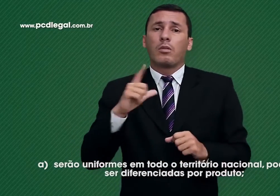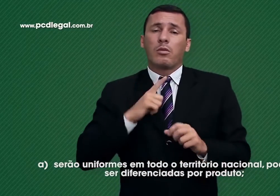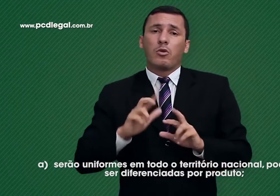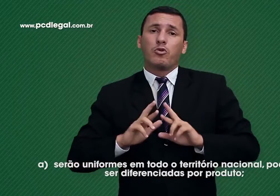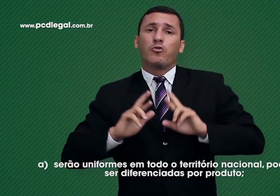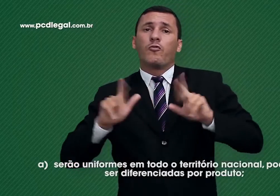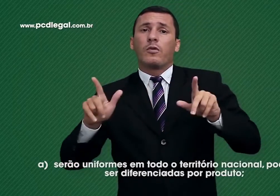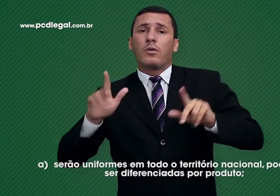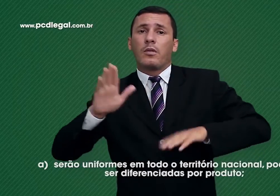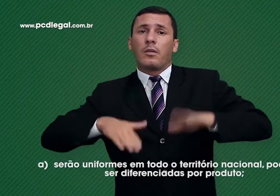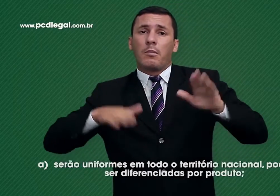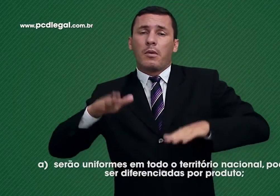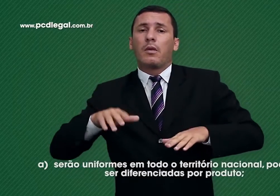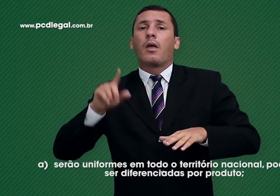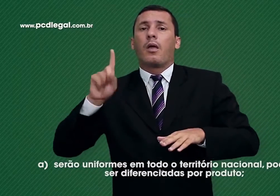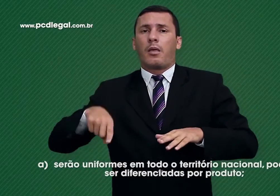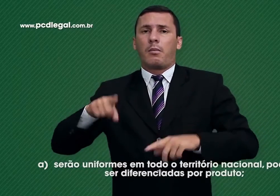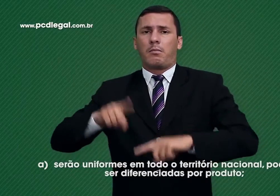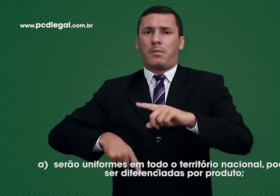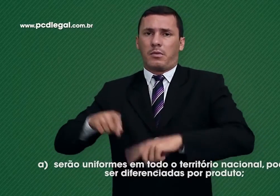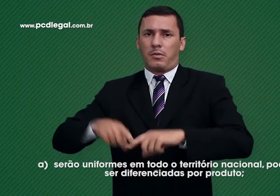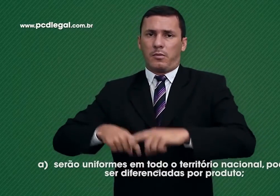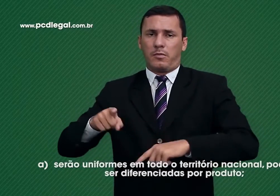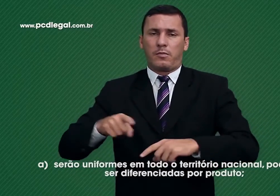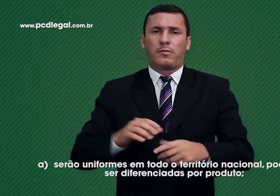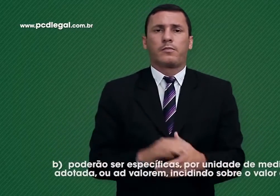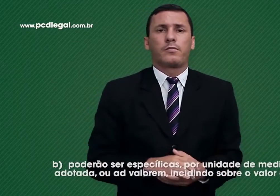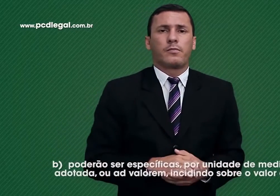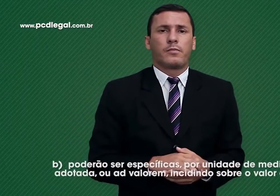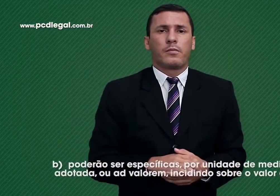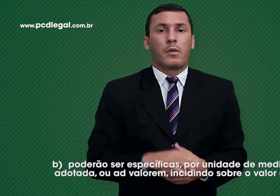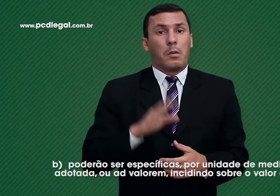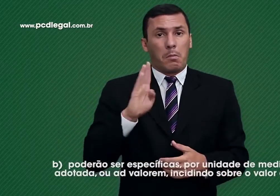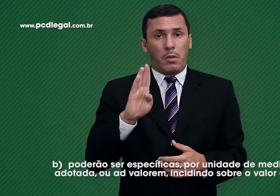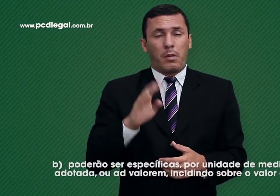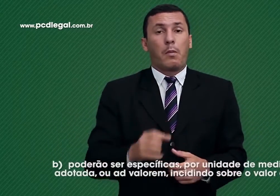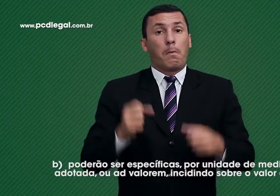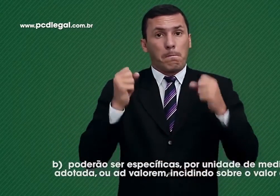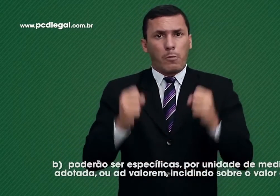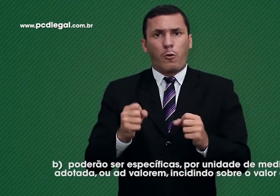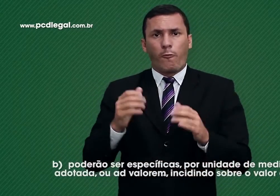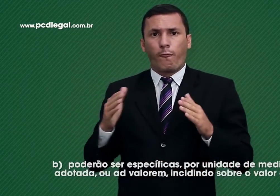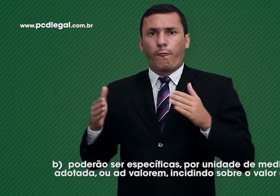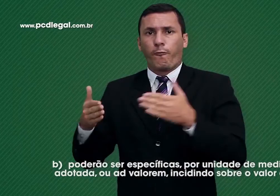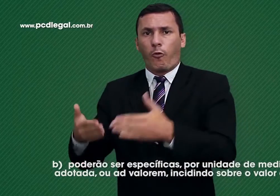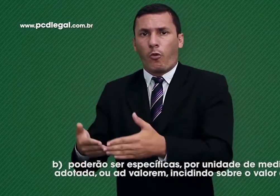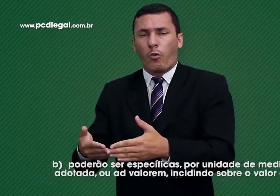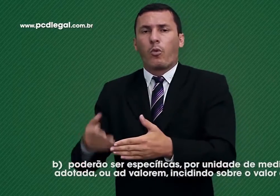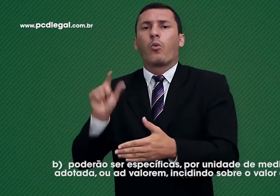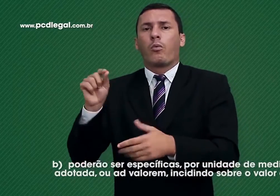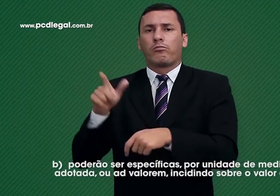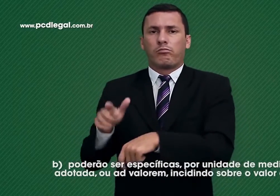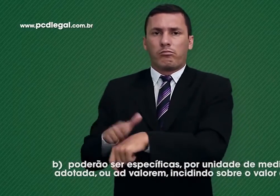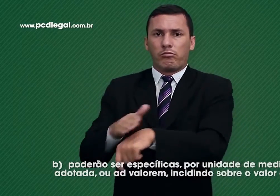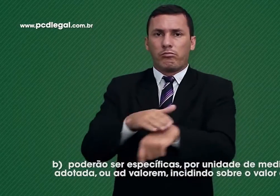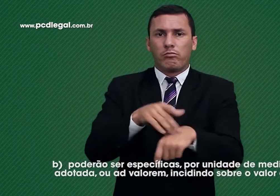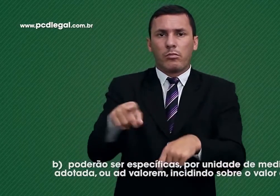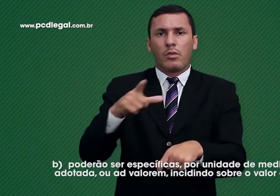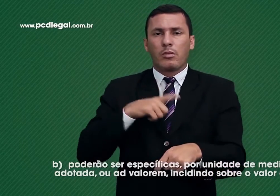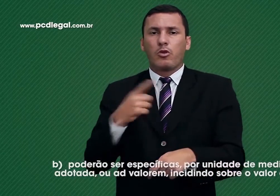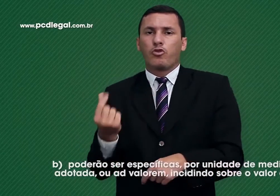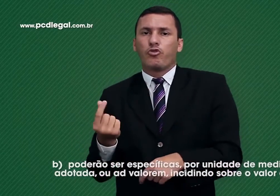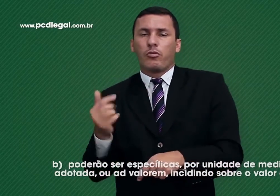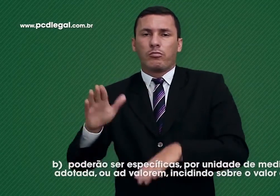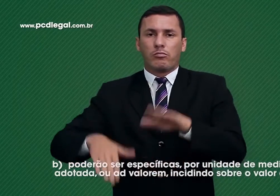nacional, podendo ser diferenciadas por produto. b. Poderão ser específicas por unidade de